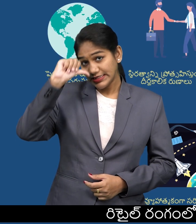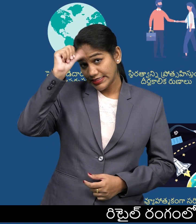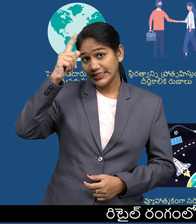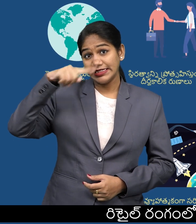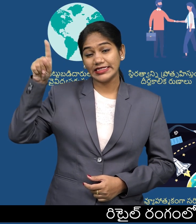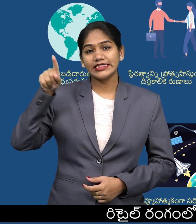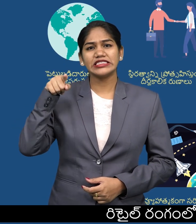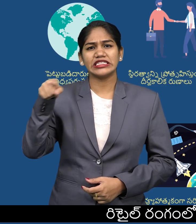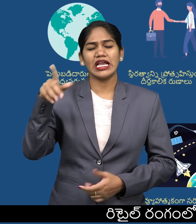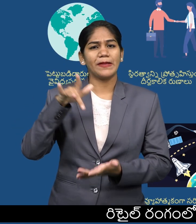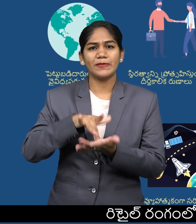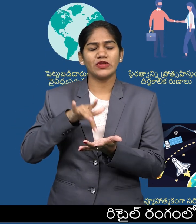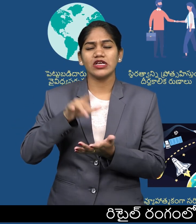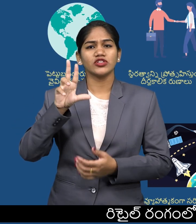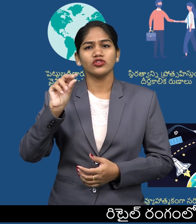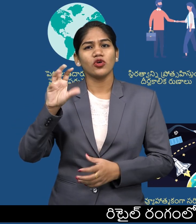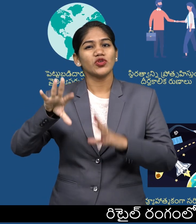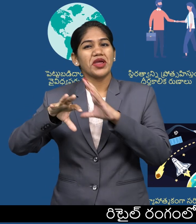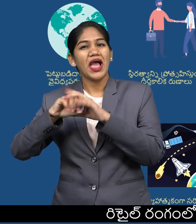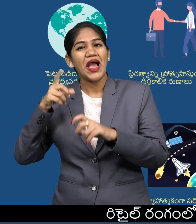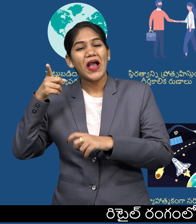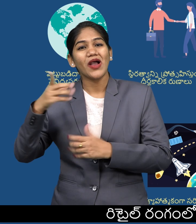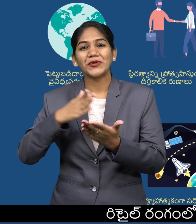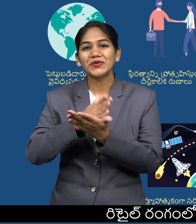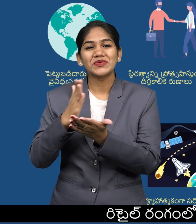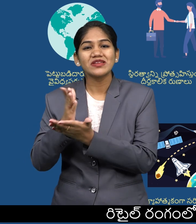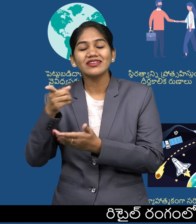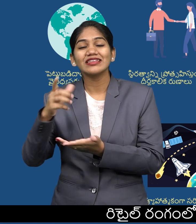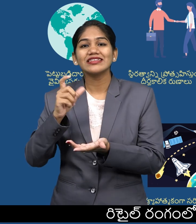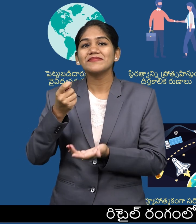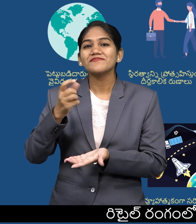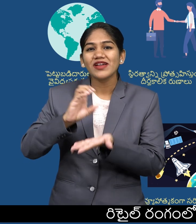రిటైల్ రంగంలో విదేశీ ప్రత్యక్ష పెట్టుబడులు.